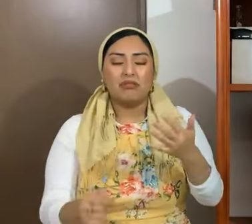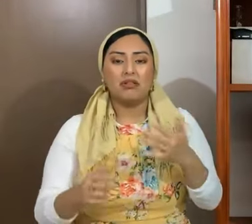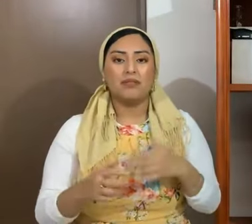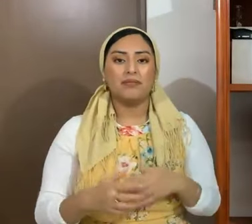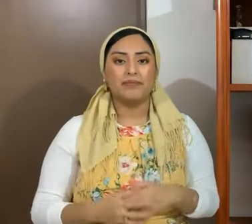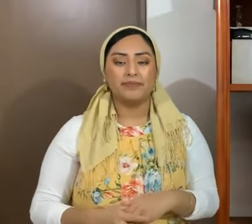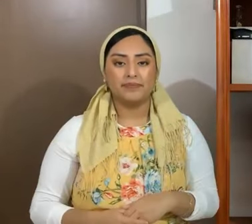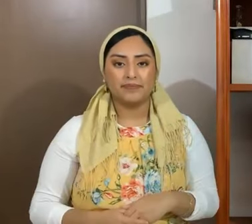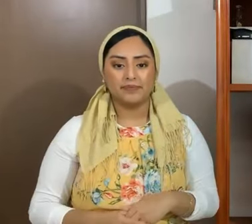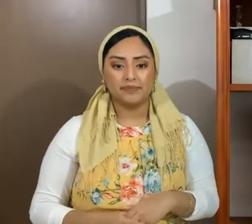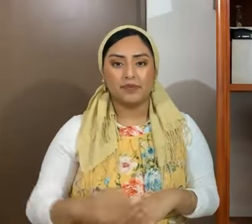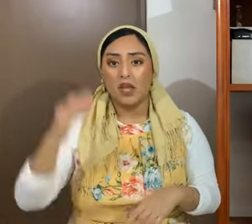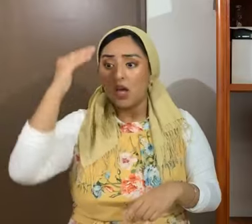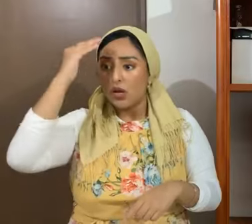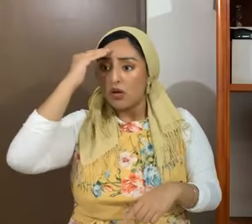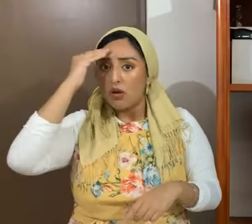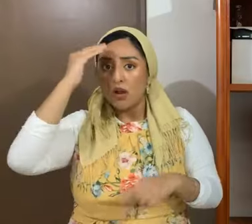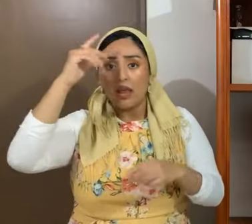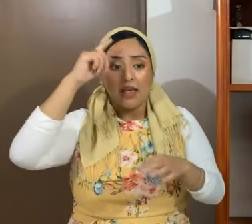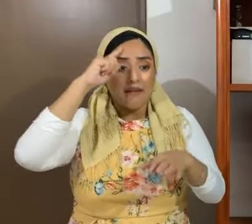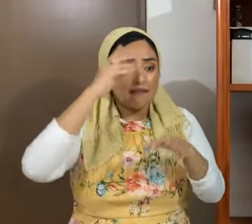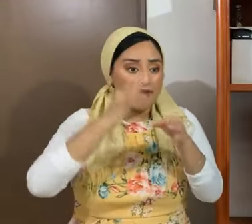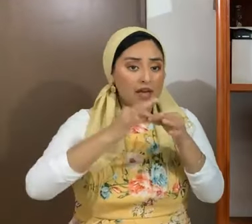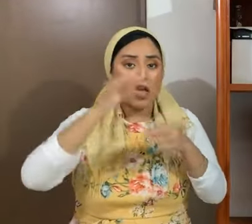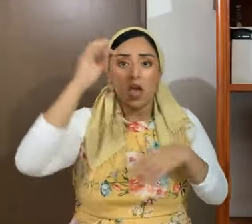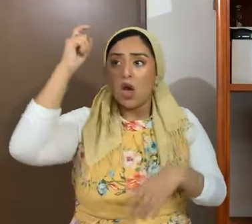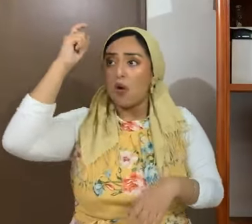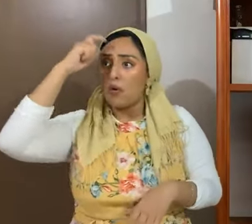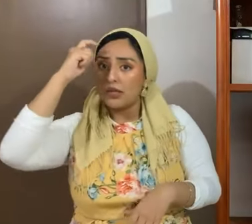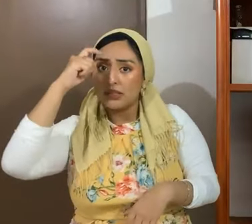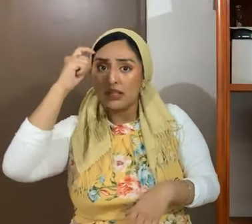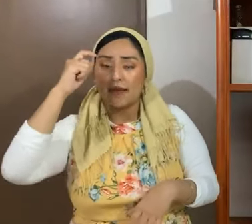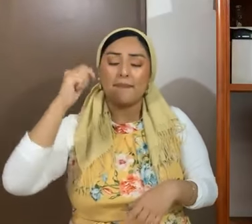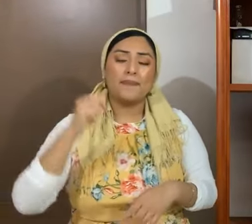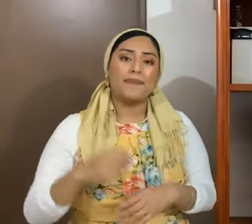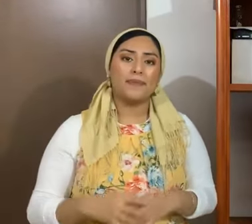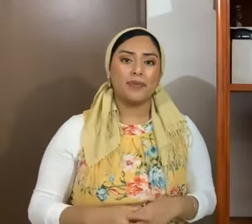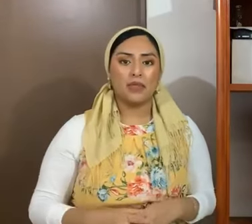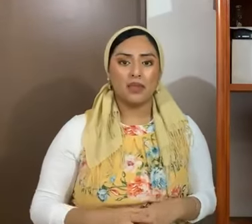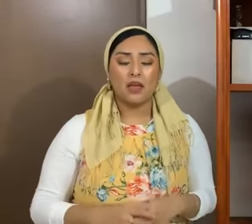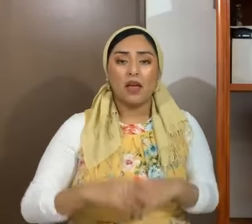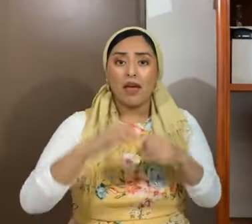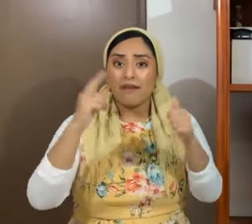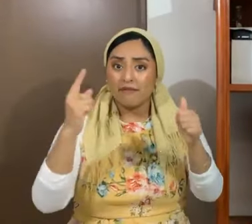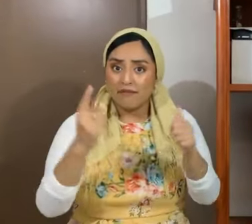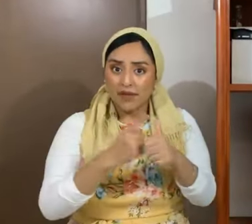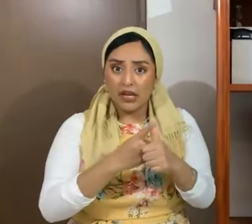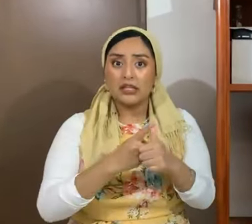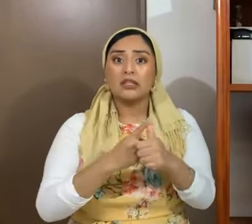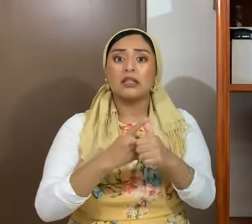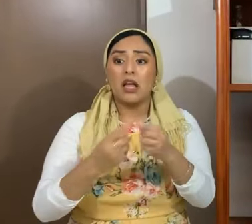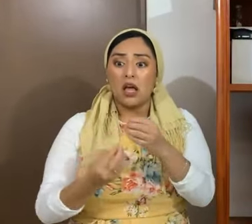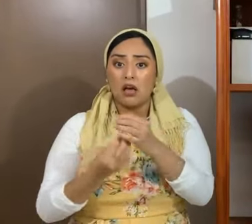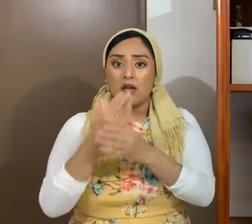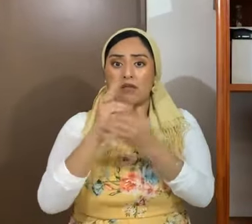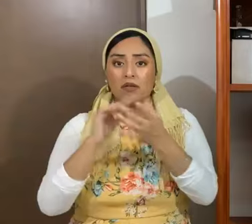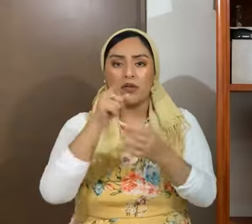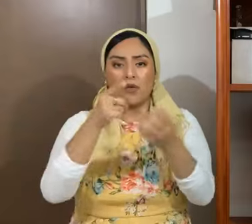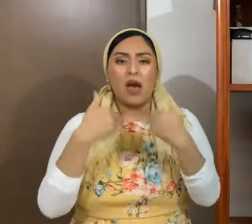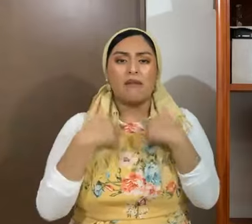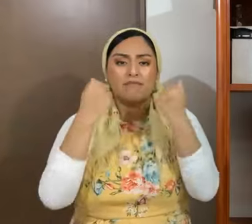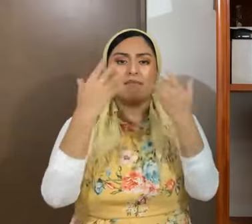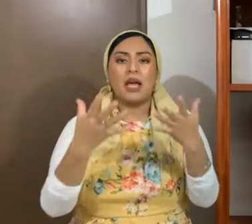¿sí? Conocimiento, fe, sabiduría, milagros. Entonces, primero son los frutos. Si tú tienes